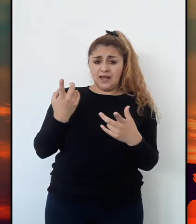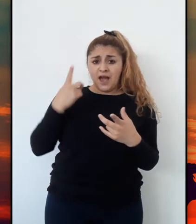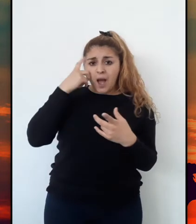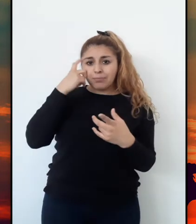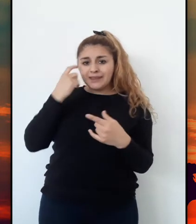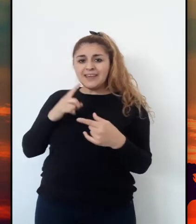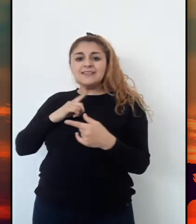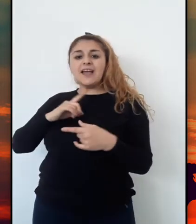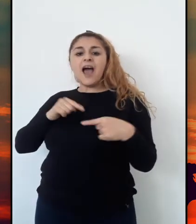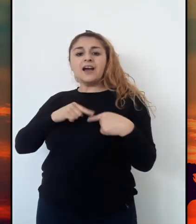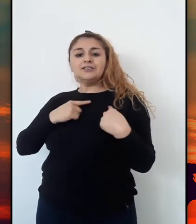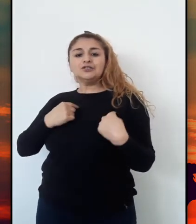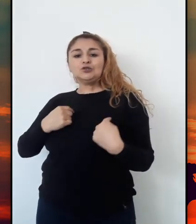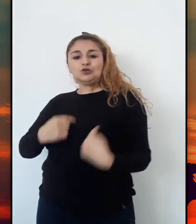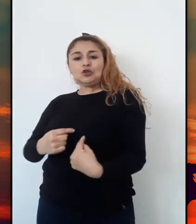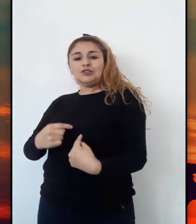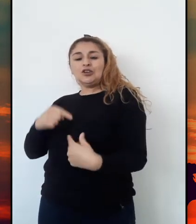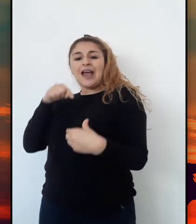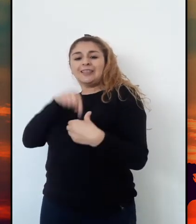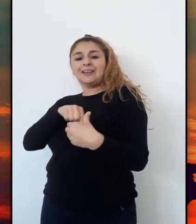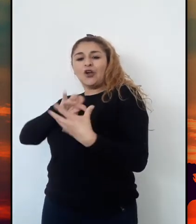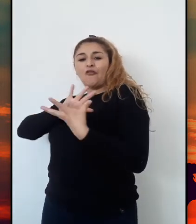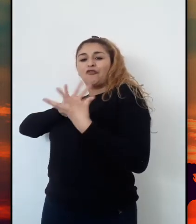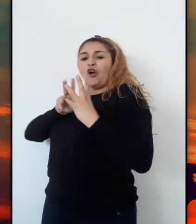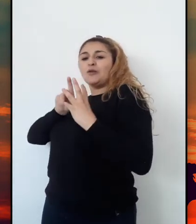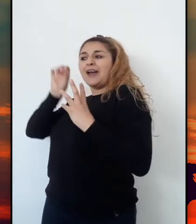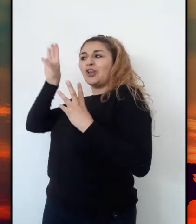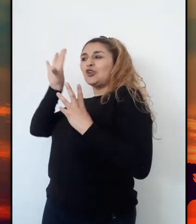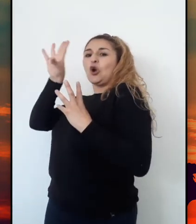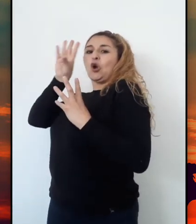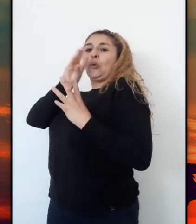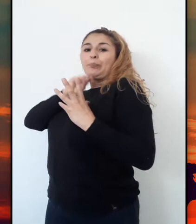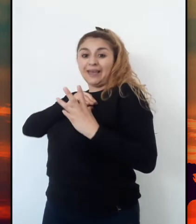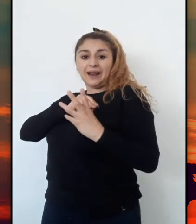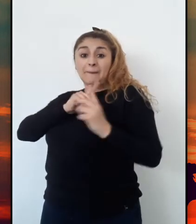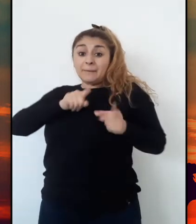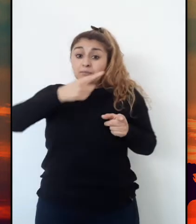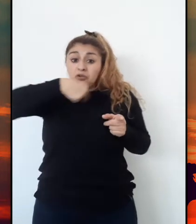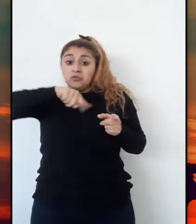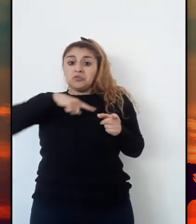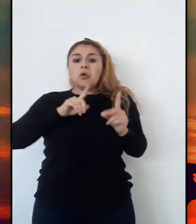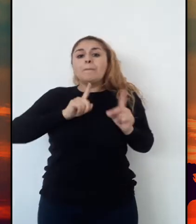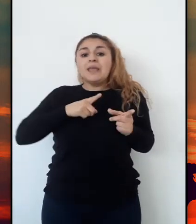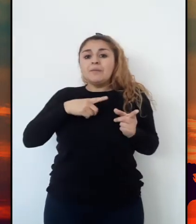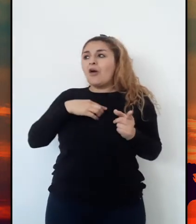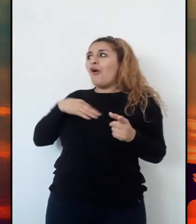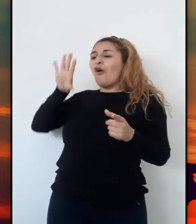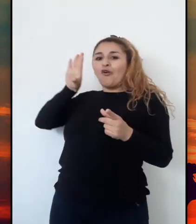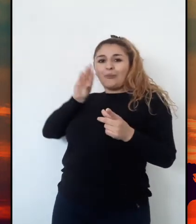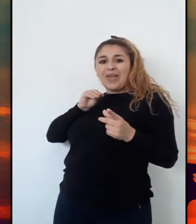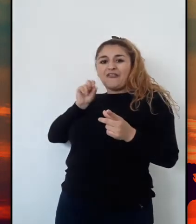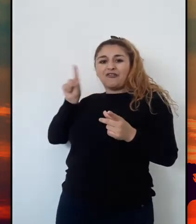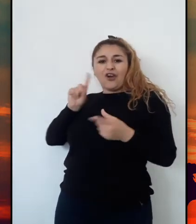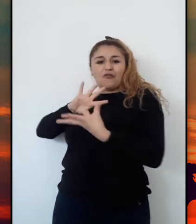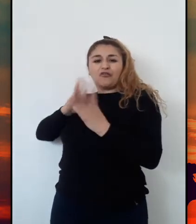vislumbrar, mostrar su gloria. Je vous invite à dire cette affirmation. Yo los invito